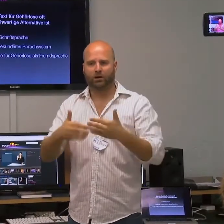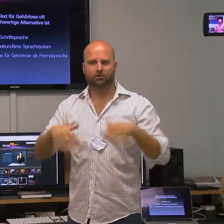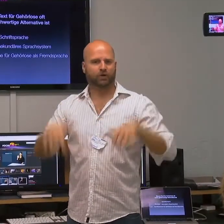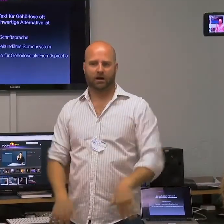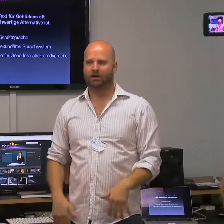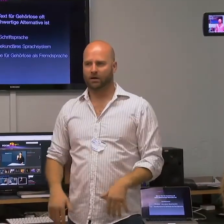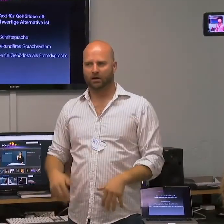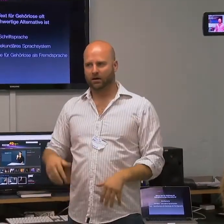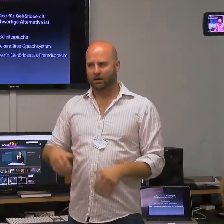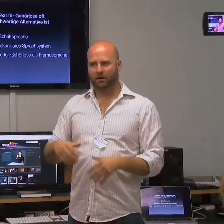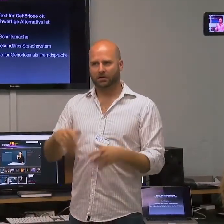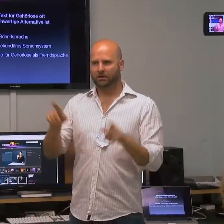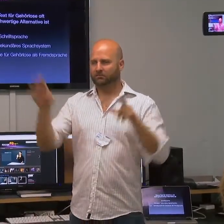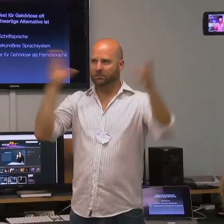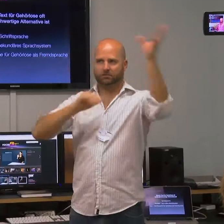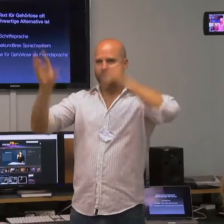haben kein passives